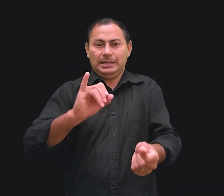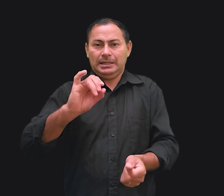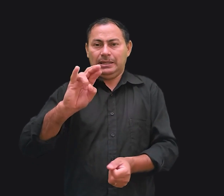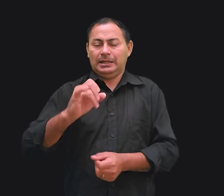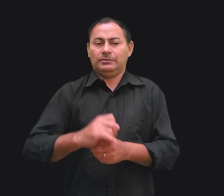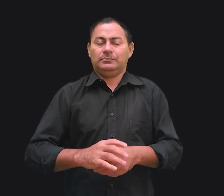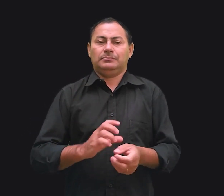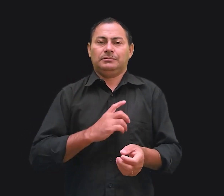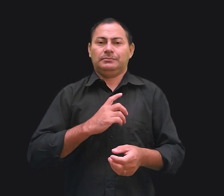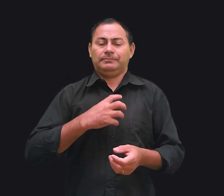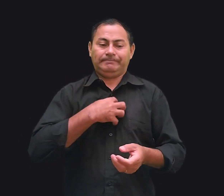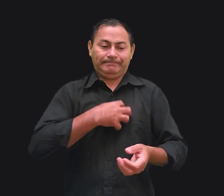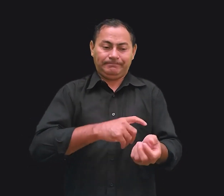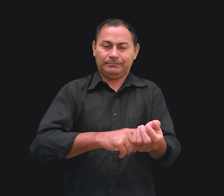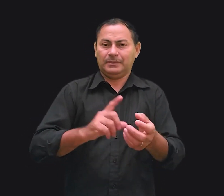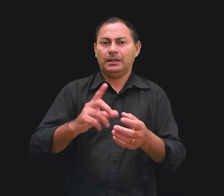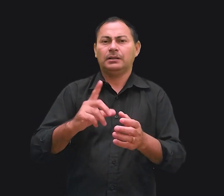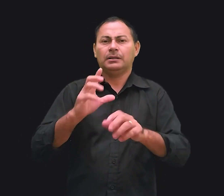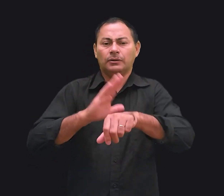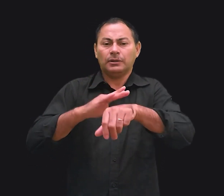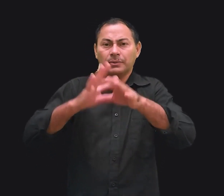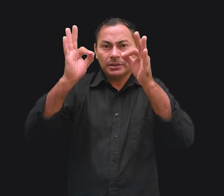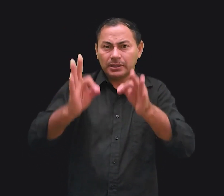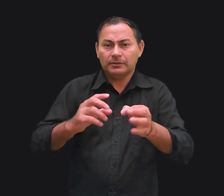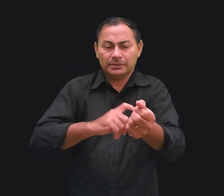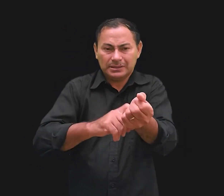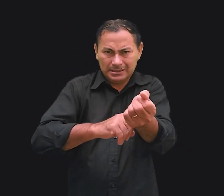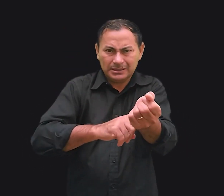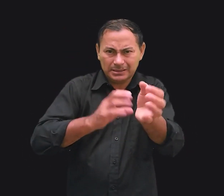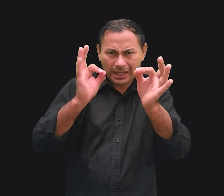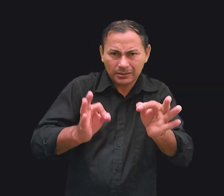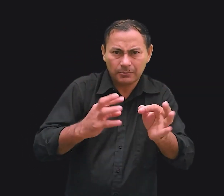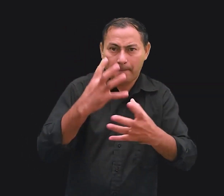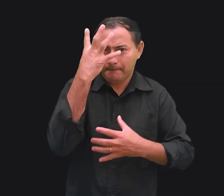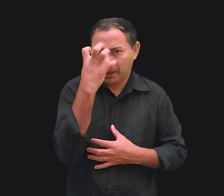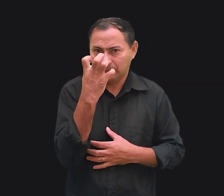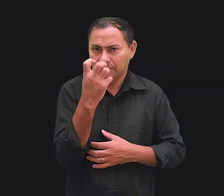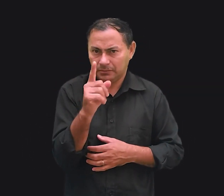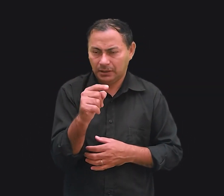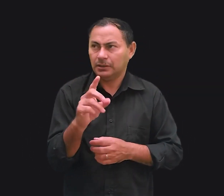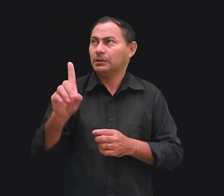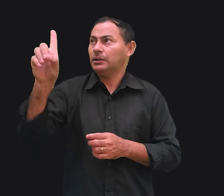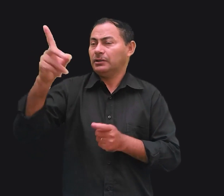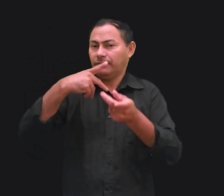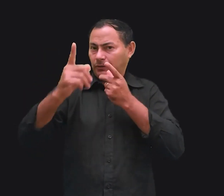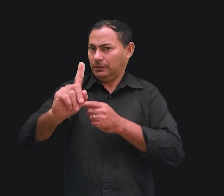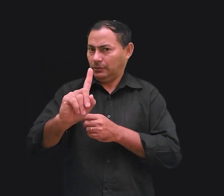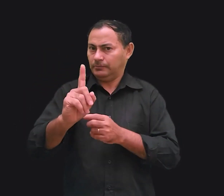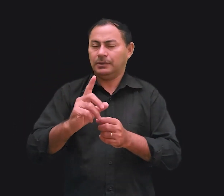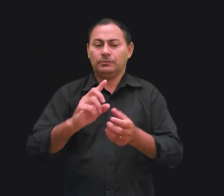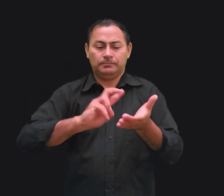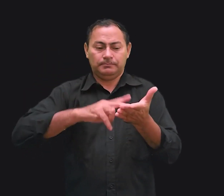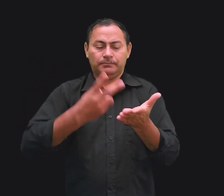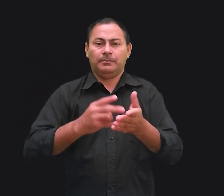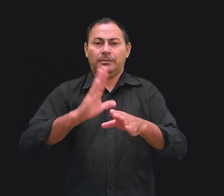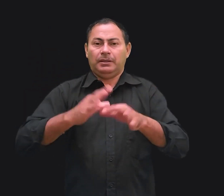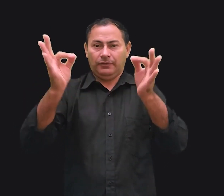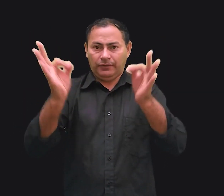né? Irai-vos. Existe o tempo certo para ficar irado? Não foi isso que Deus falou. Uma tradução mais